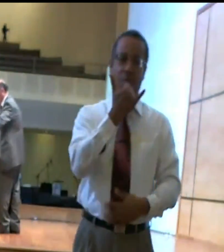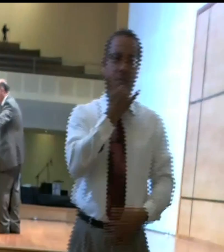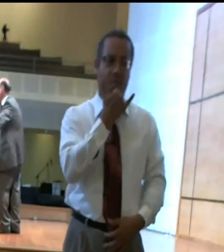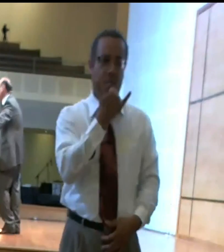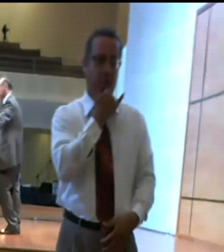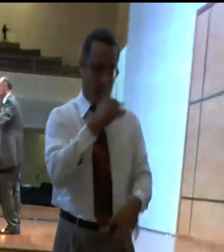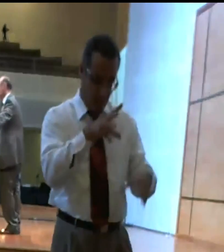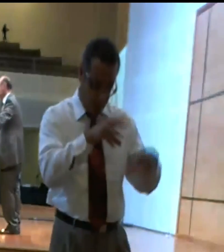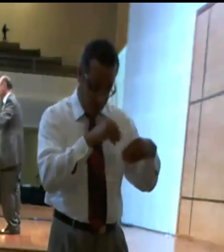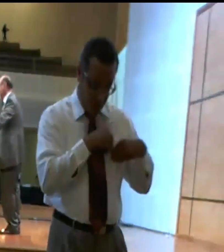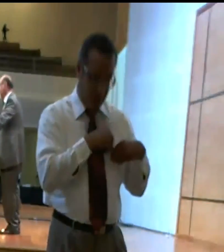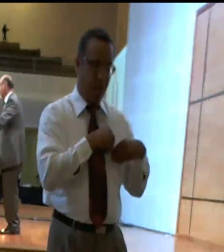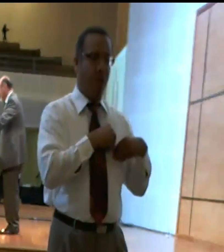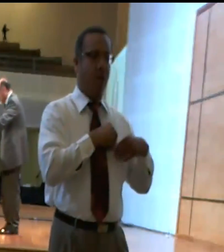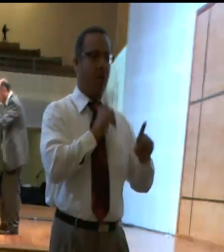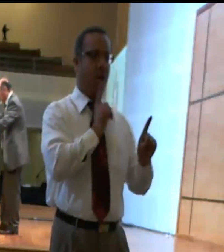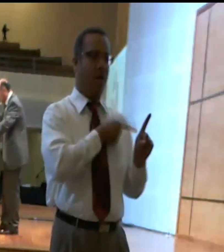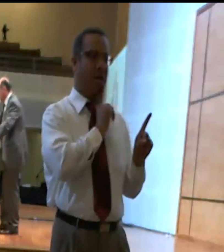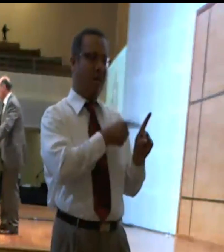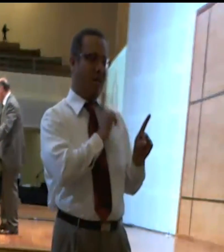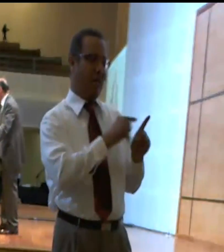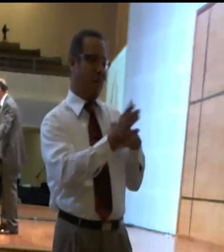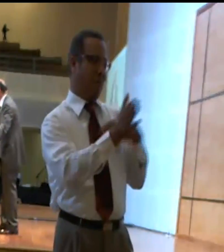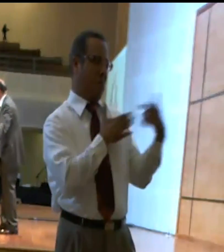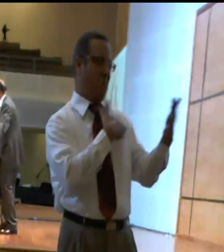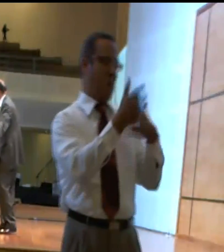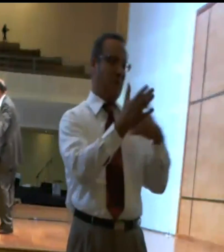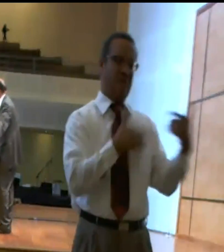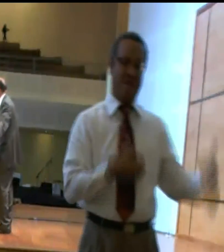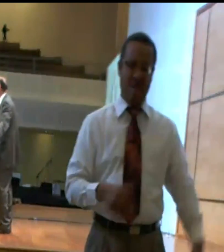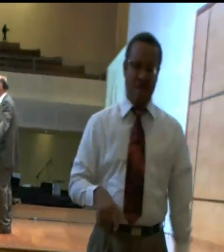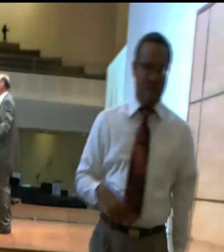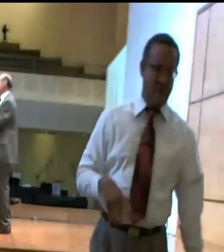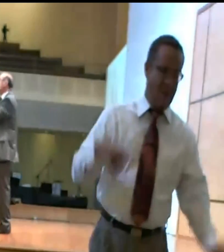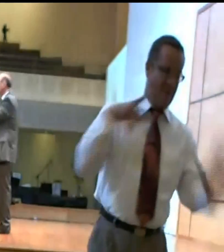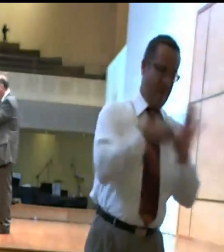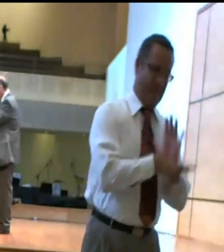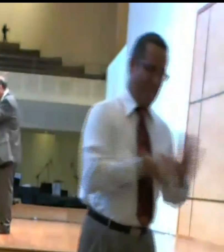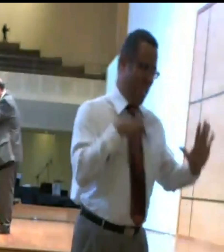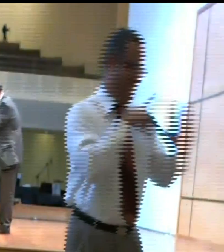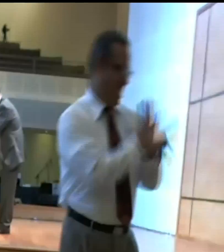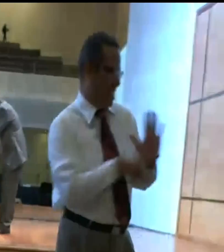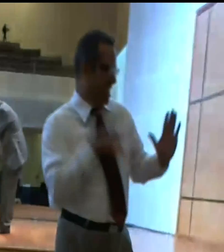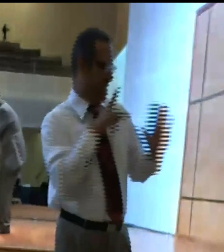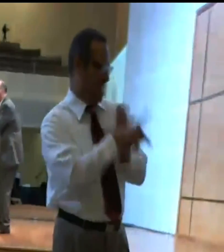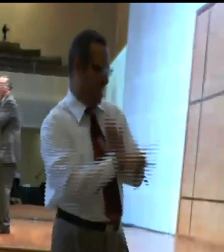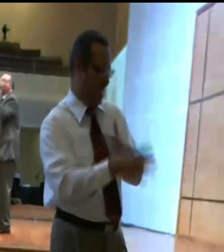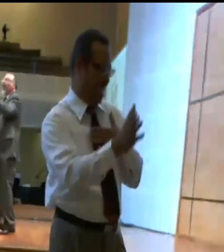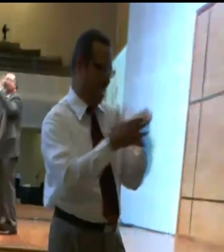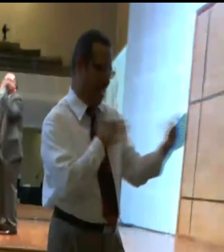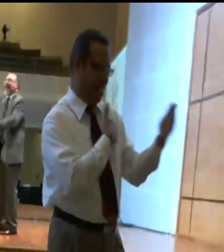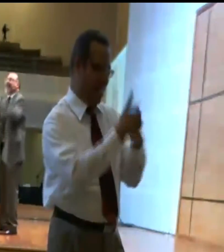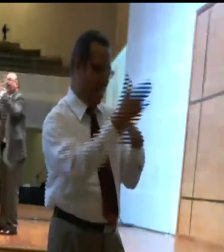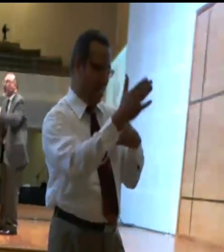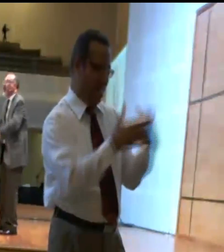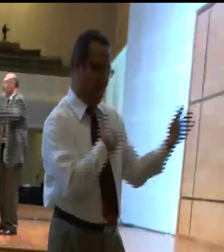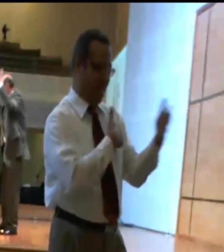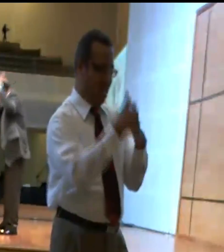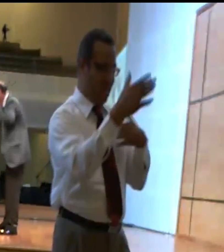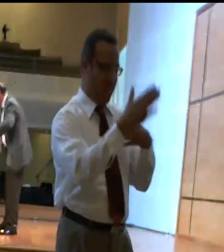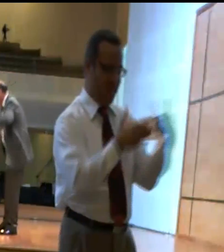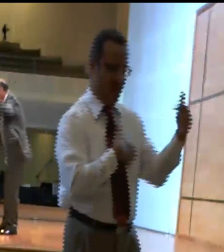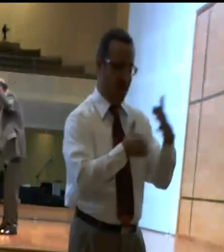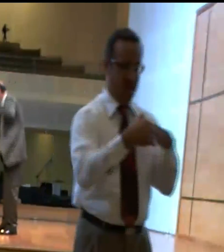que no recibirán el castigo que merecen y siguen haciéndolo mal. Mucha gente se pregunta, ¿por qué